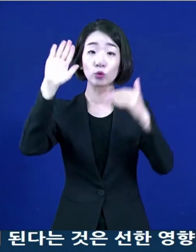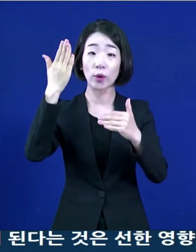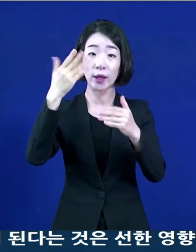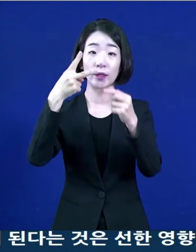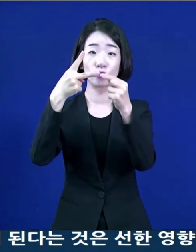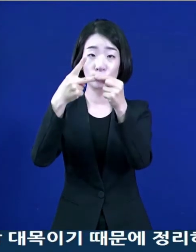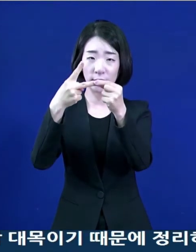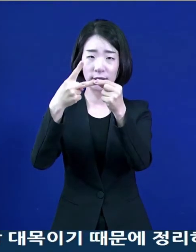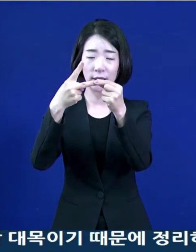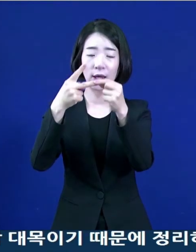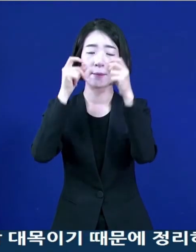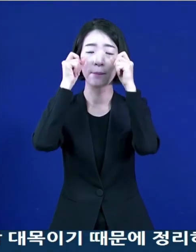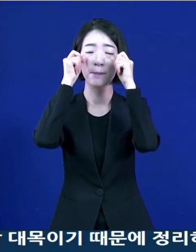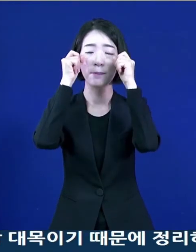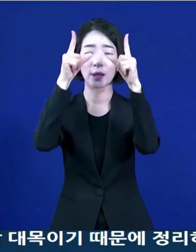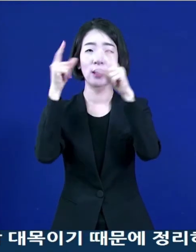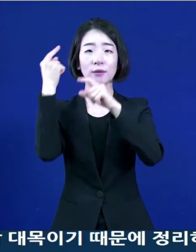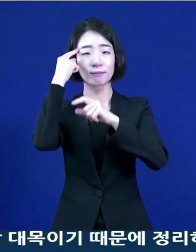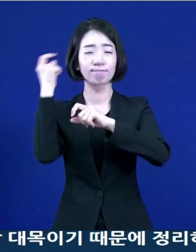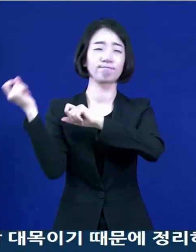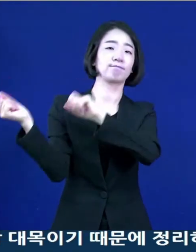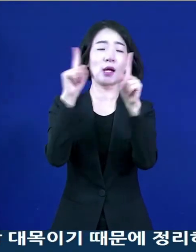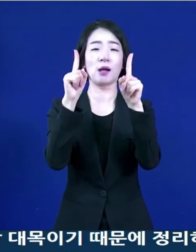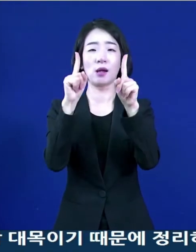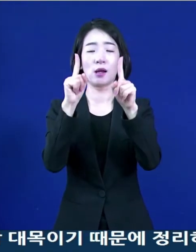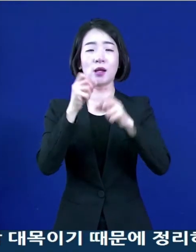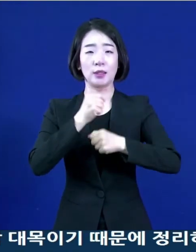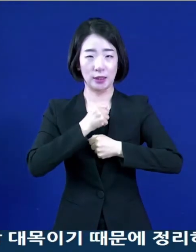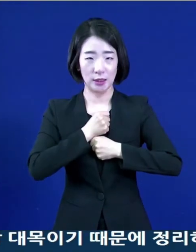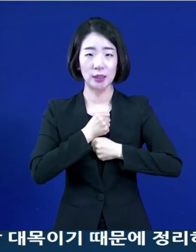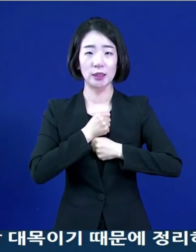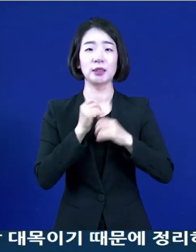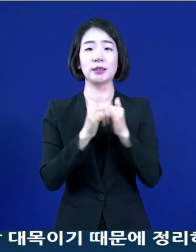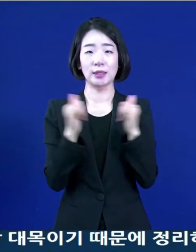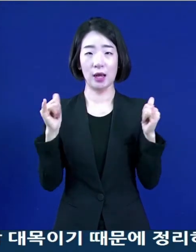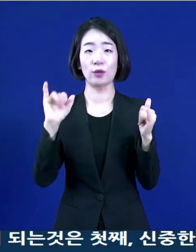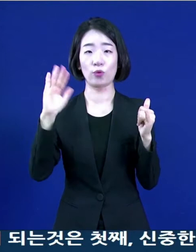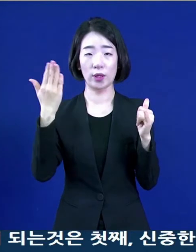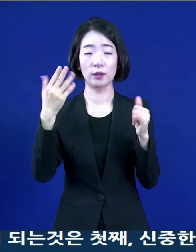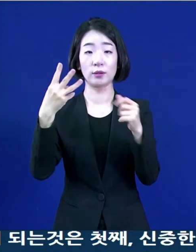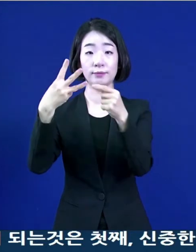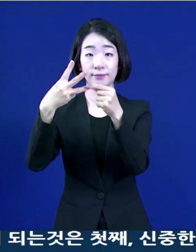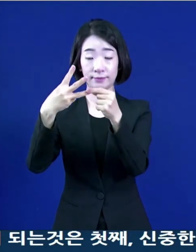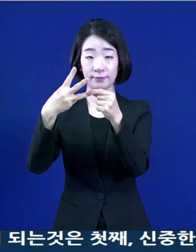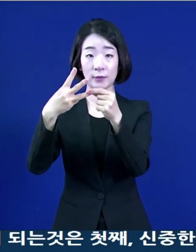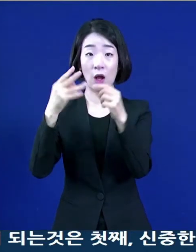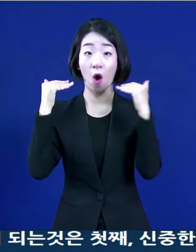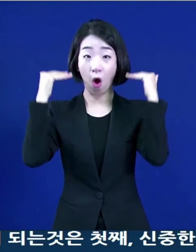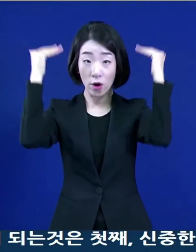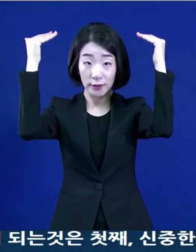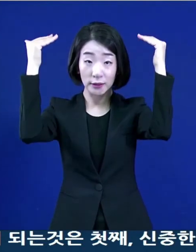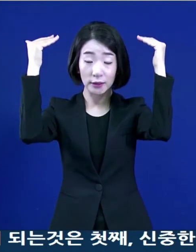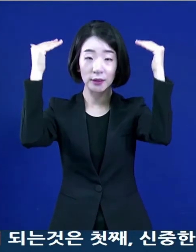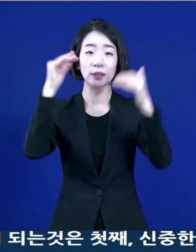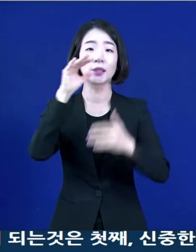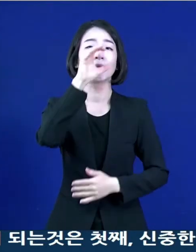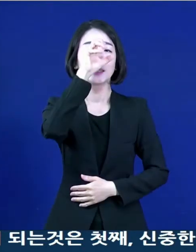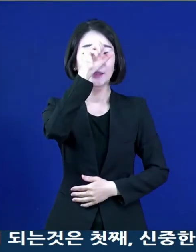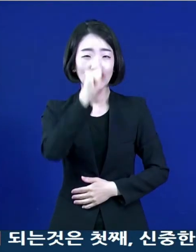둘째, 깨어있어 지키는 자가 되는 겁니다. 세 번째, 어른이 된다는 것은